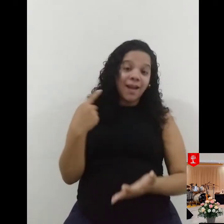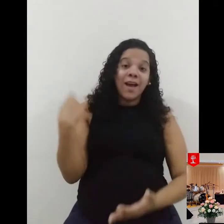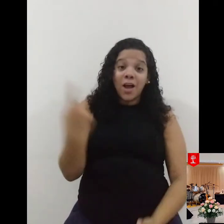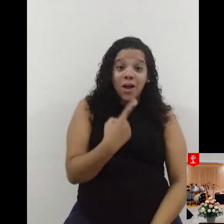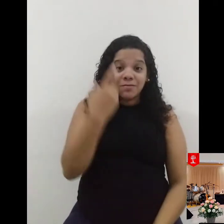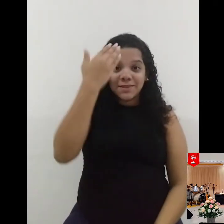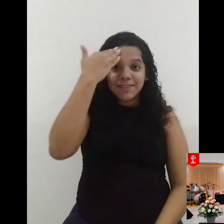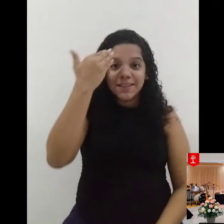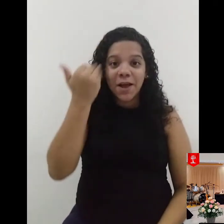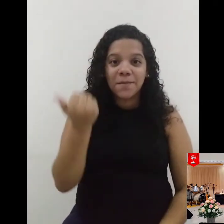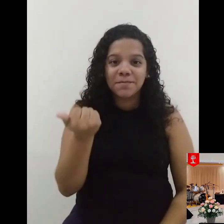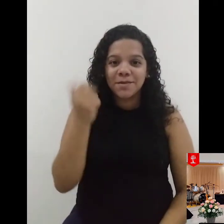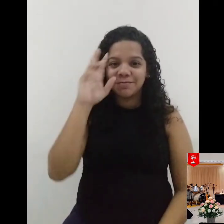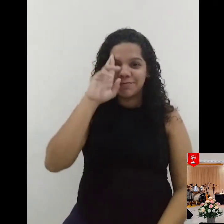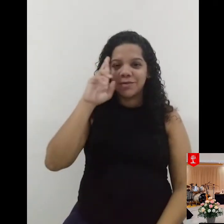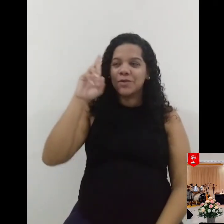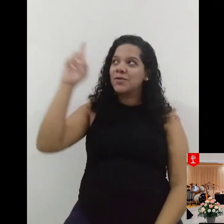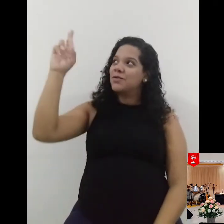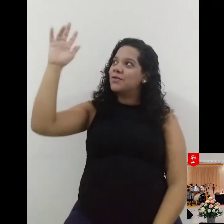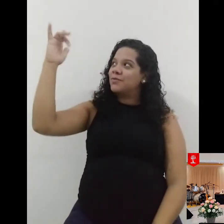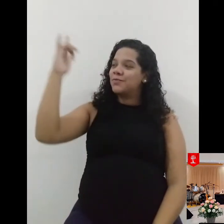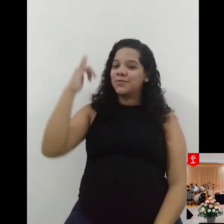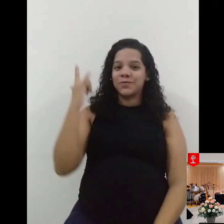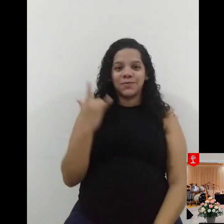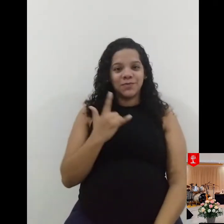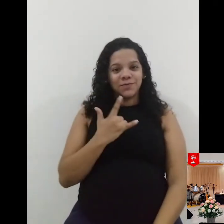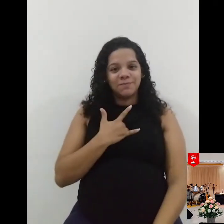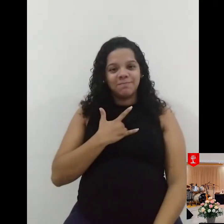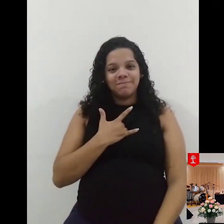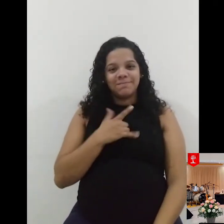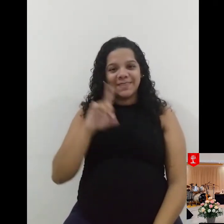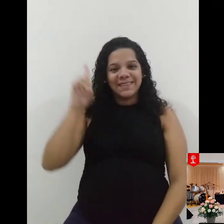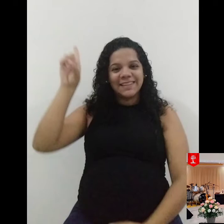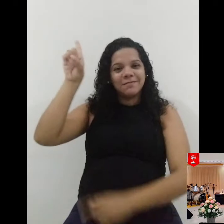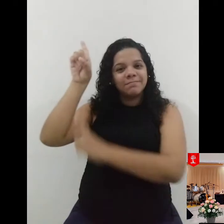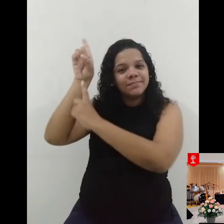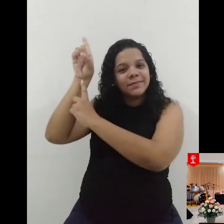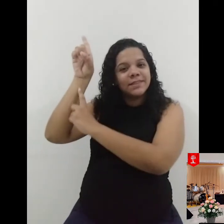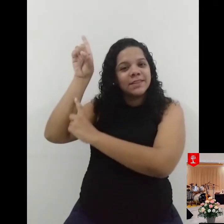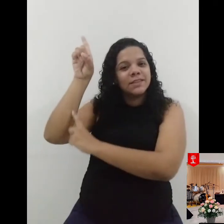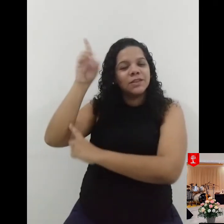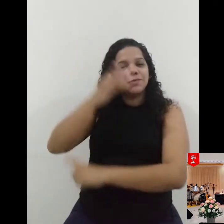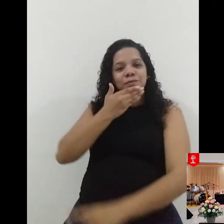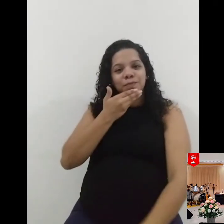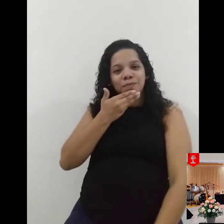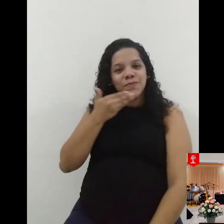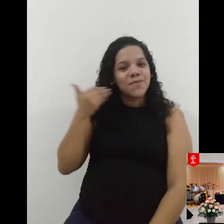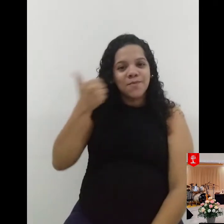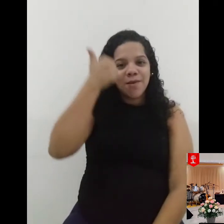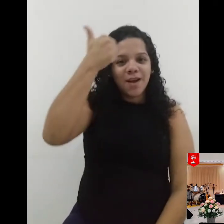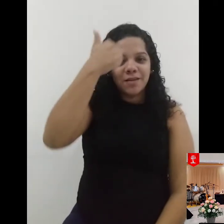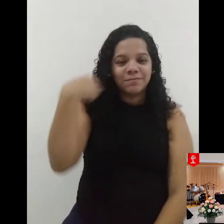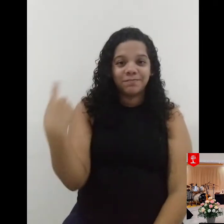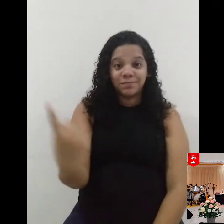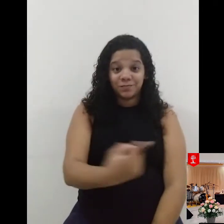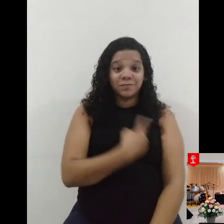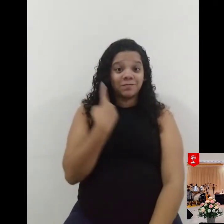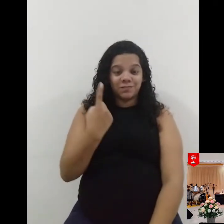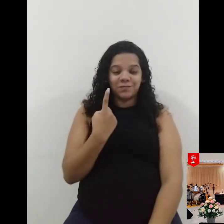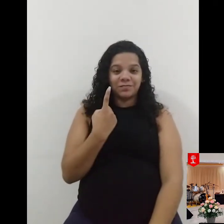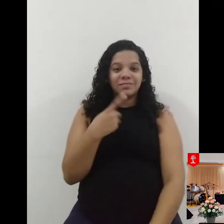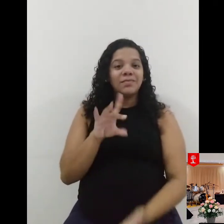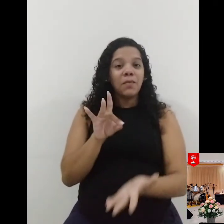ter enviado o seu Filho, Jesus Cristo, para lá na cruz do Calvário, padecer,